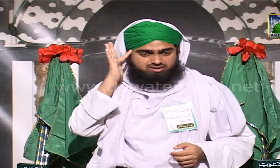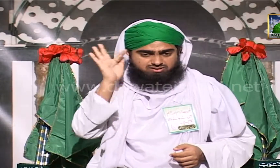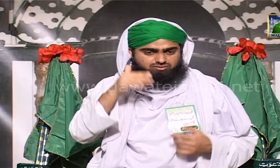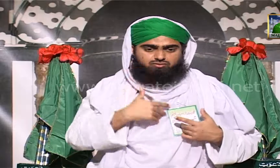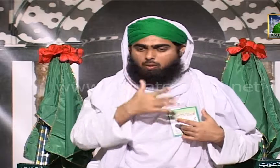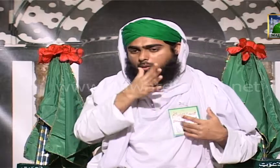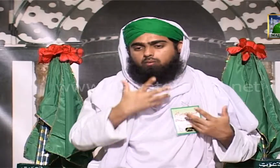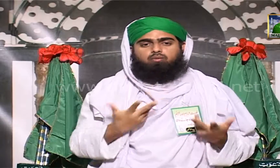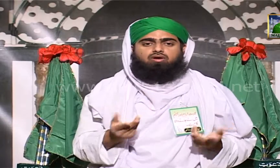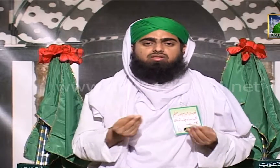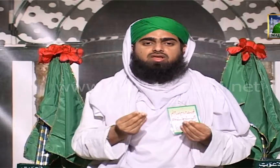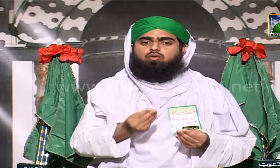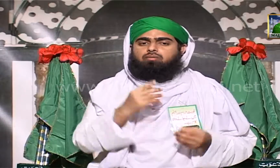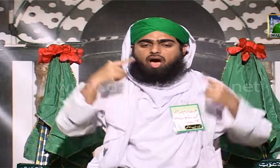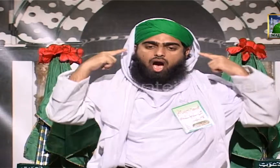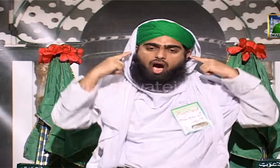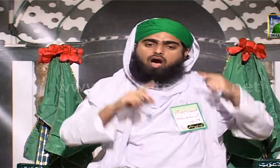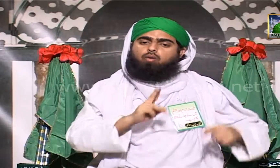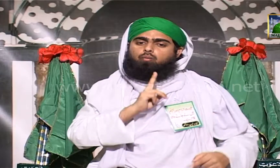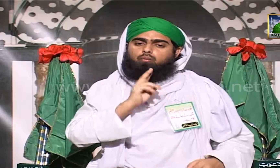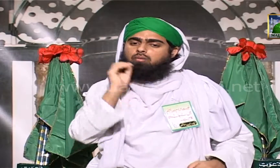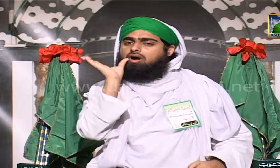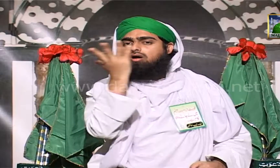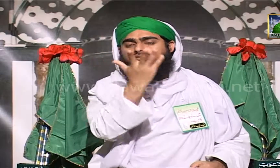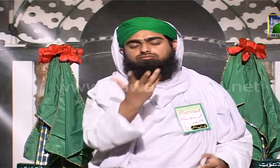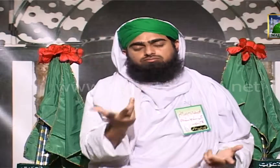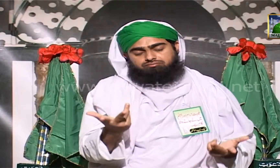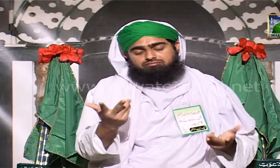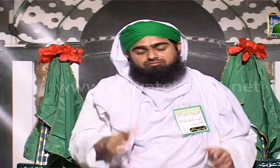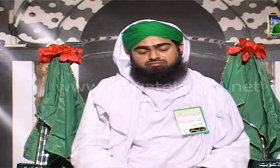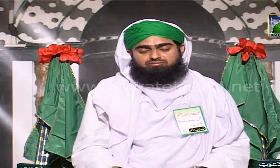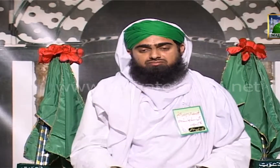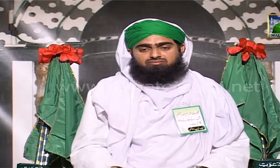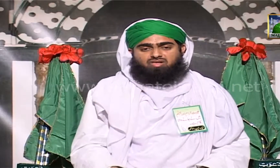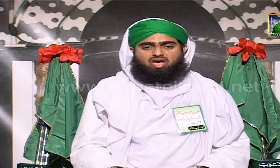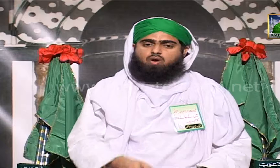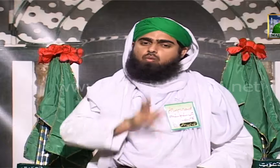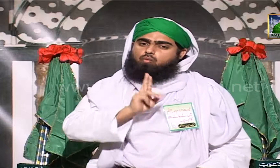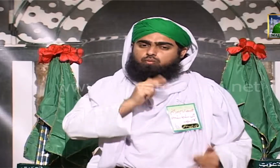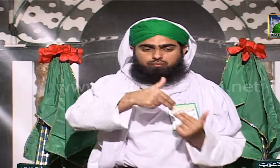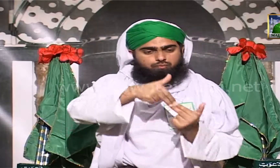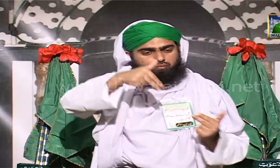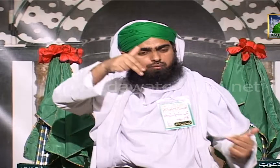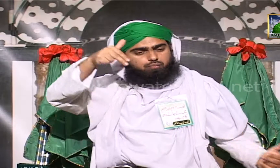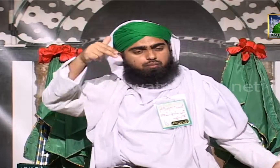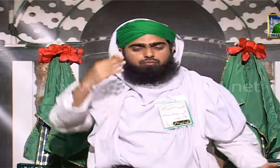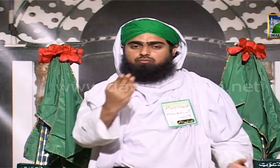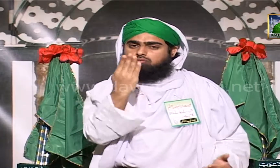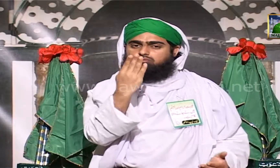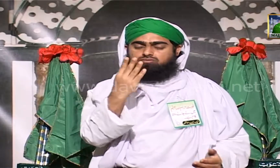ہیں لیکن اس کے اثرات مرتب نہیں ہوتے۔ لمبا چوڑا لیکچر دے لیا، اپنا ہی دن خالی ہے تو اگلے پر اثر کیا